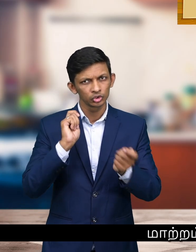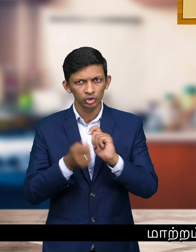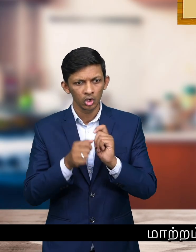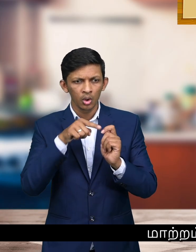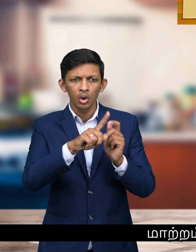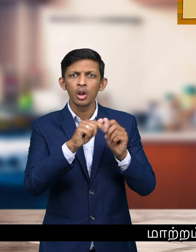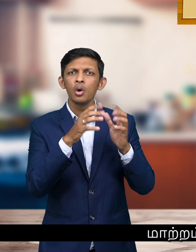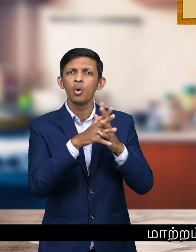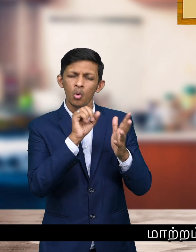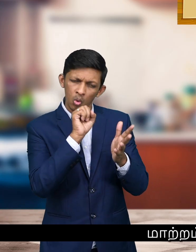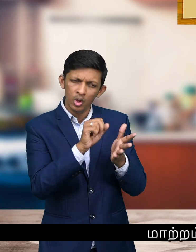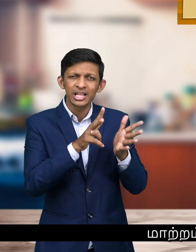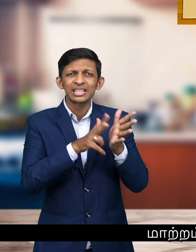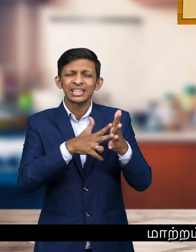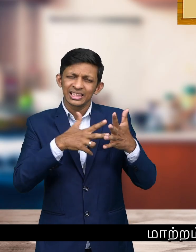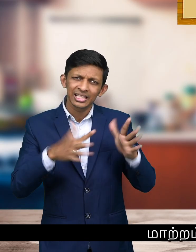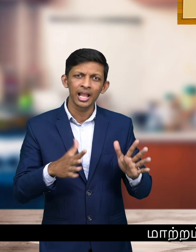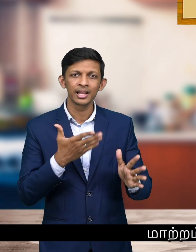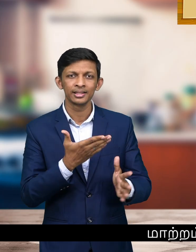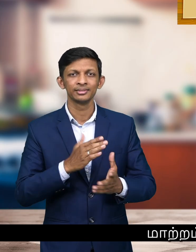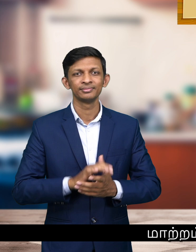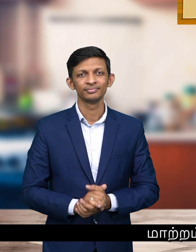மாற்றம் என்பது இயற்கை விதி.